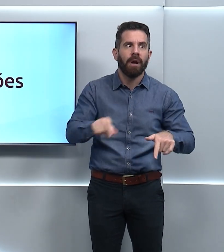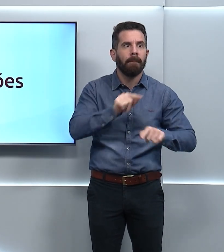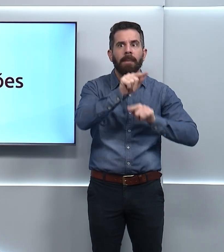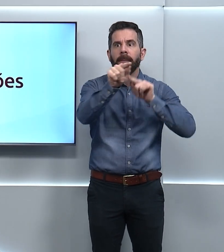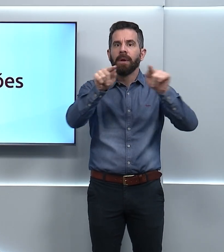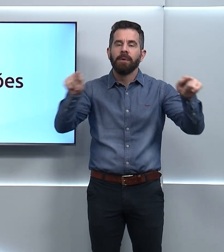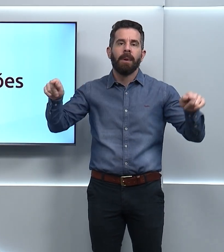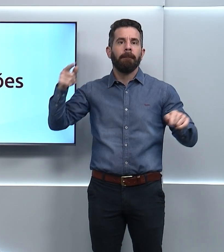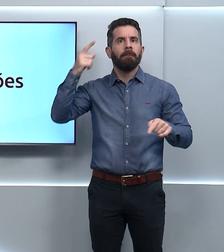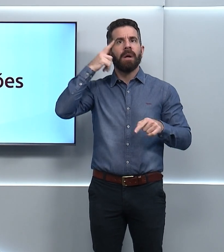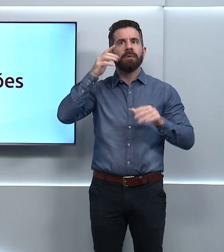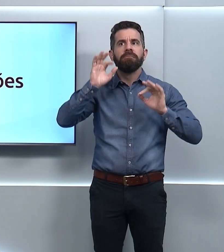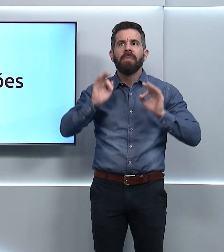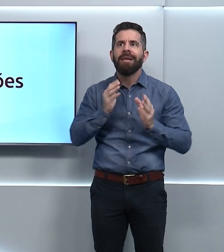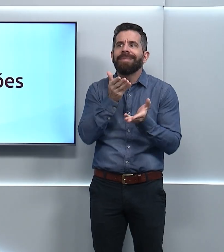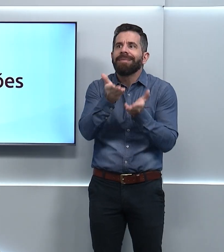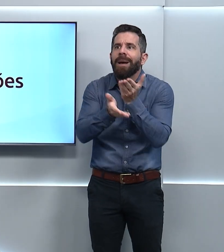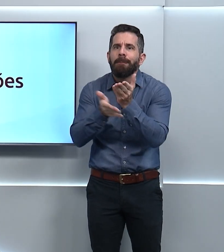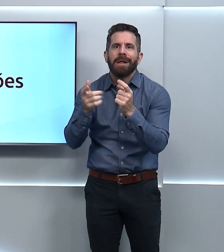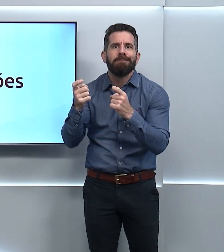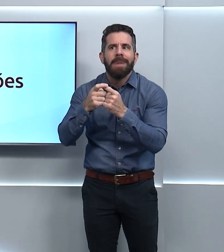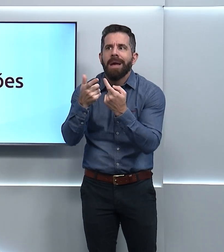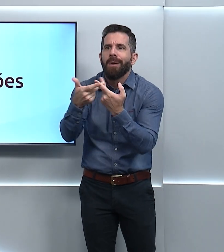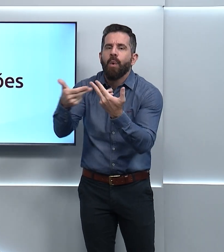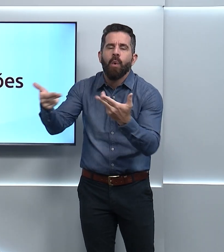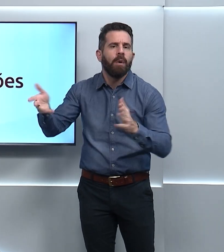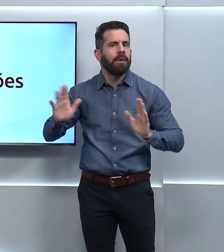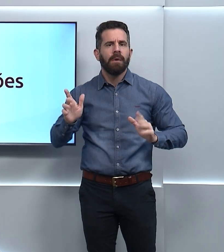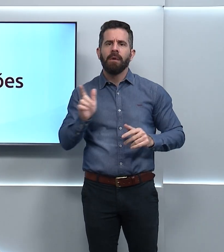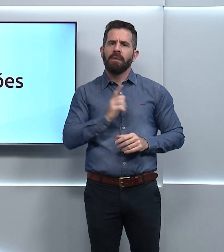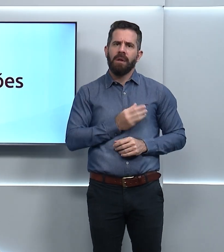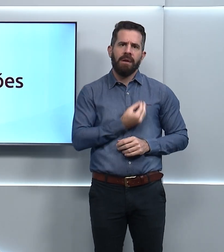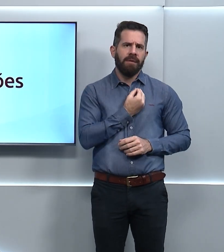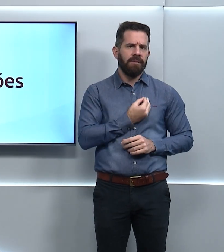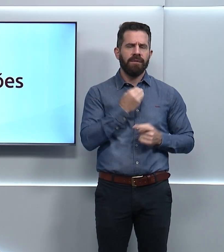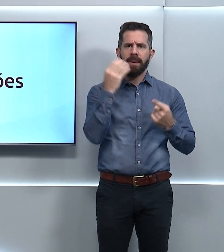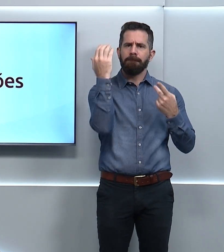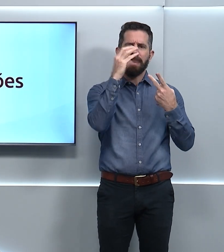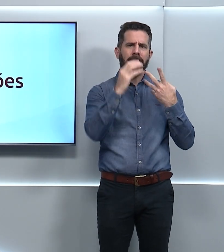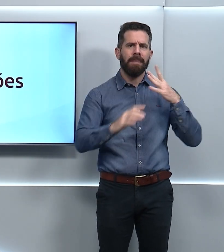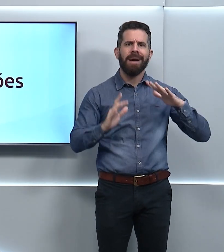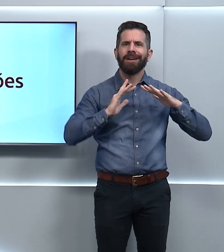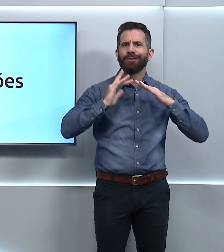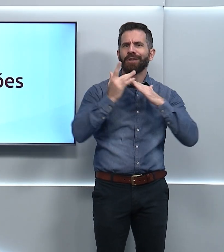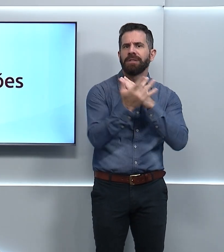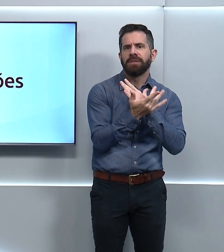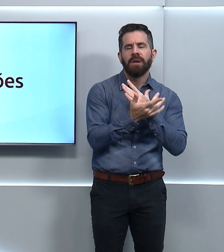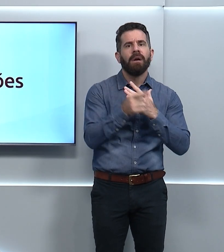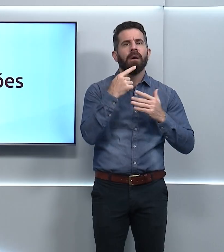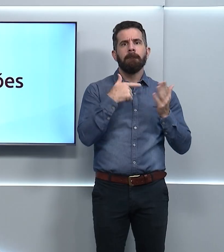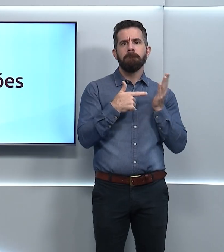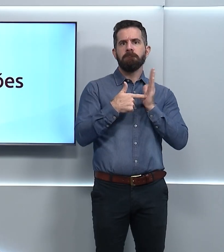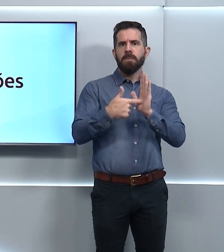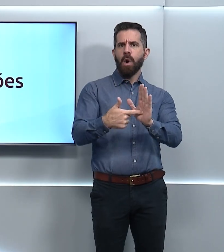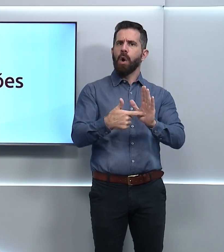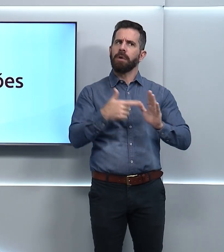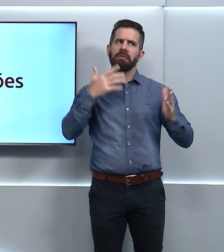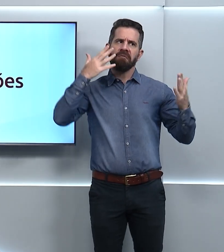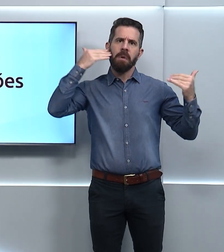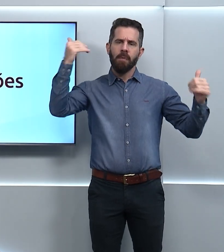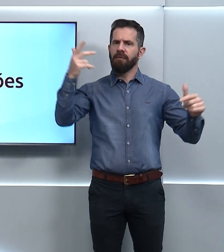de questões médicas. Nas redes sociais, celebridades, influenciadores exibem transformações